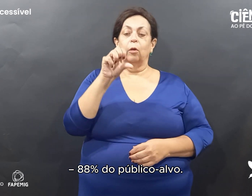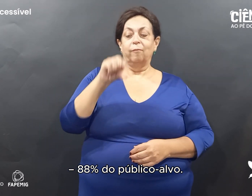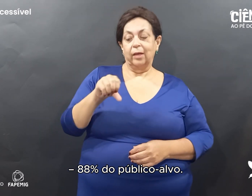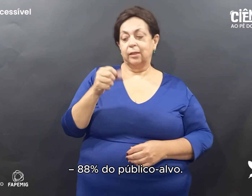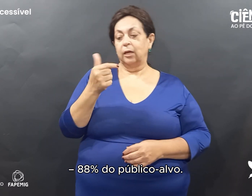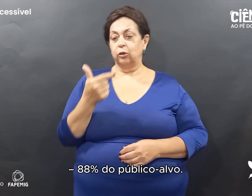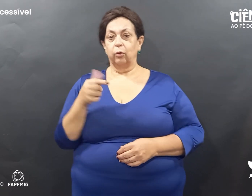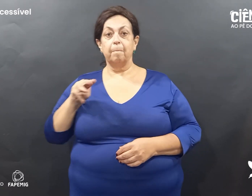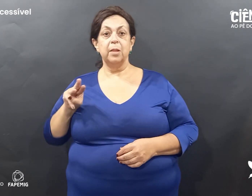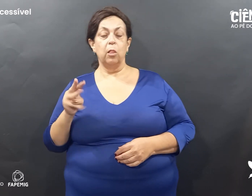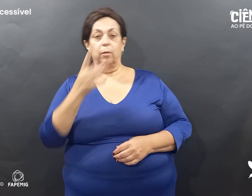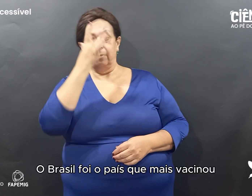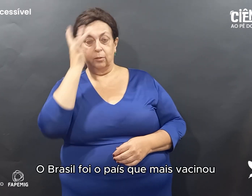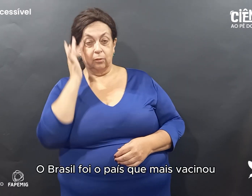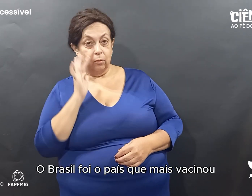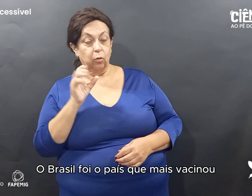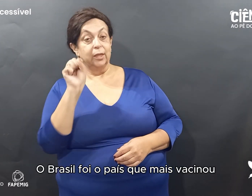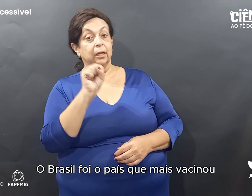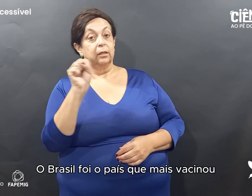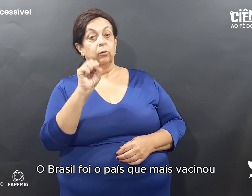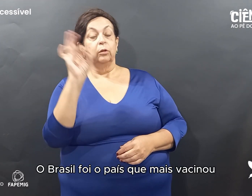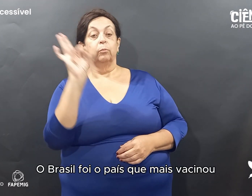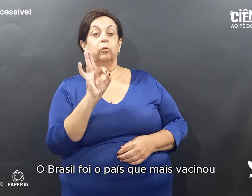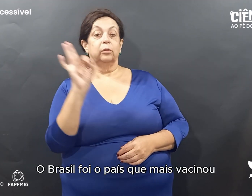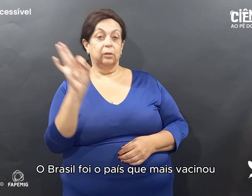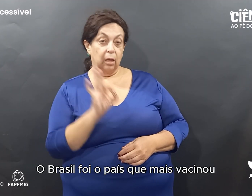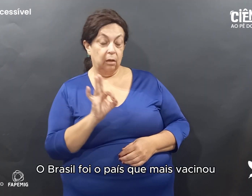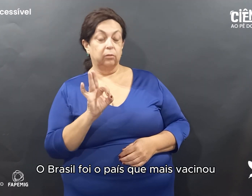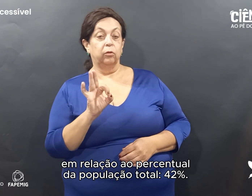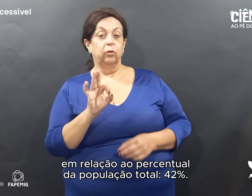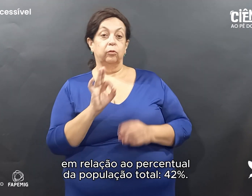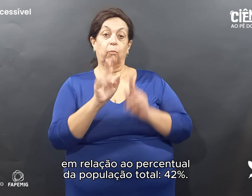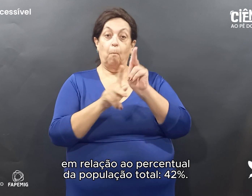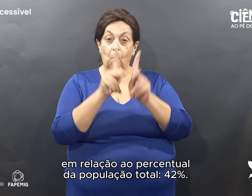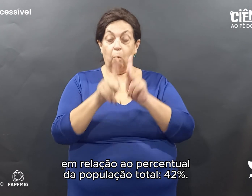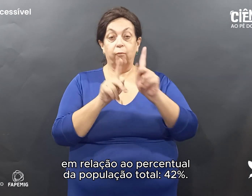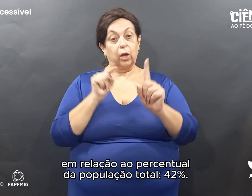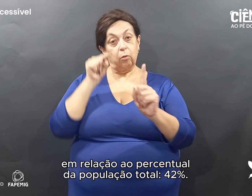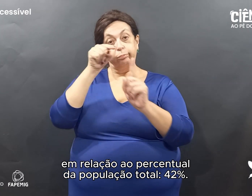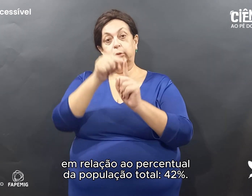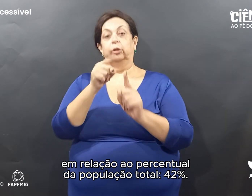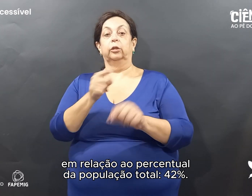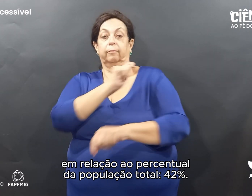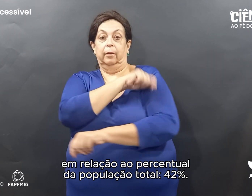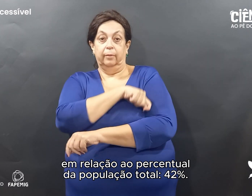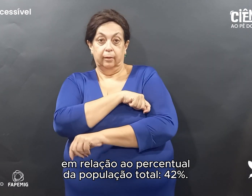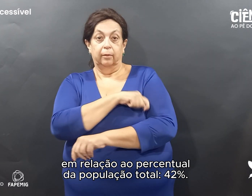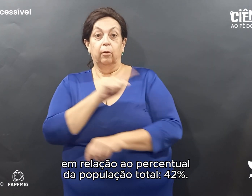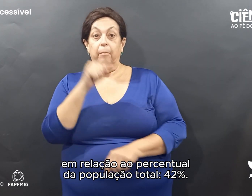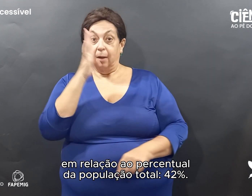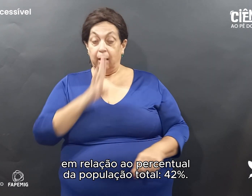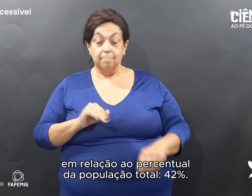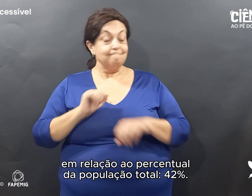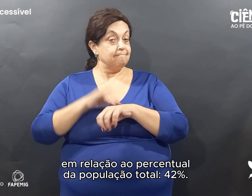88% do público-alvo. O Brasil foi o país que mais vacinou em relação ao percentual da população